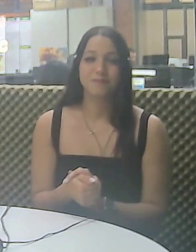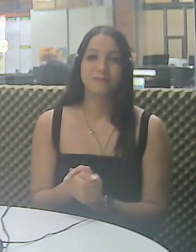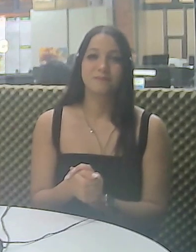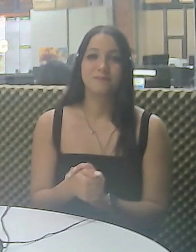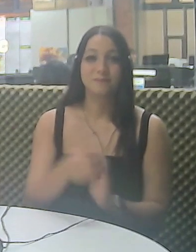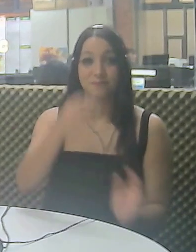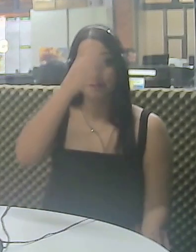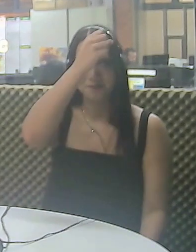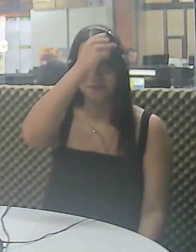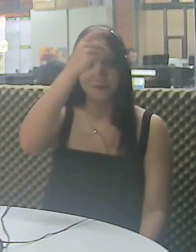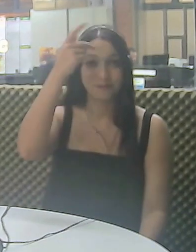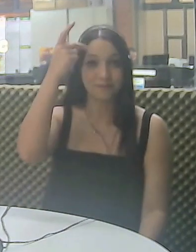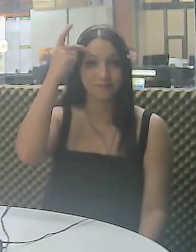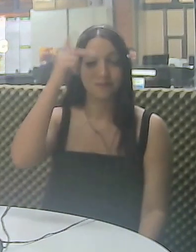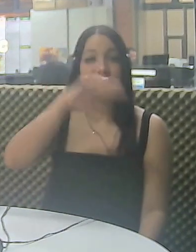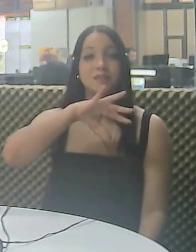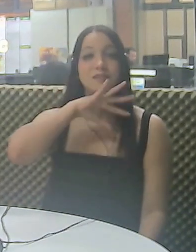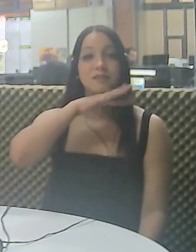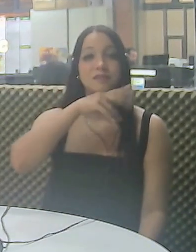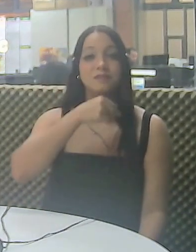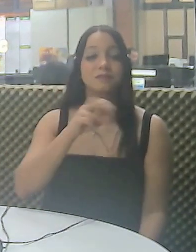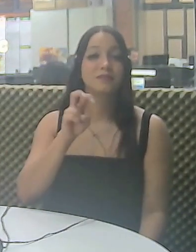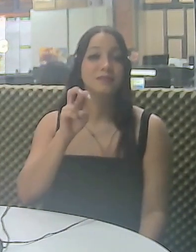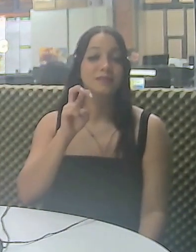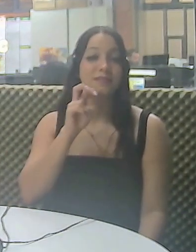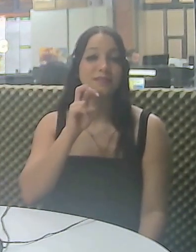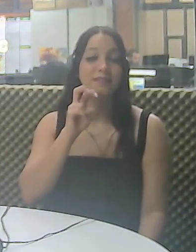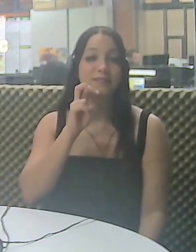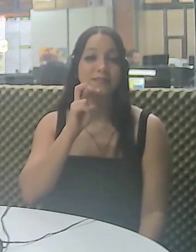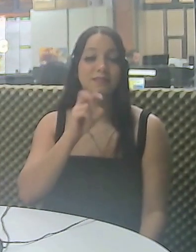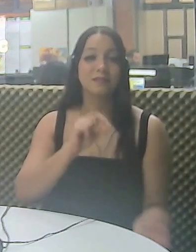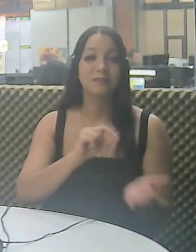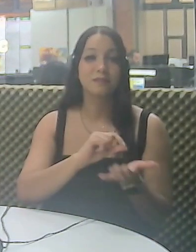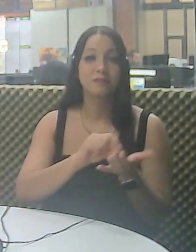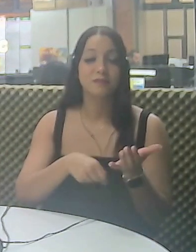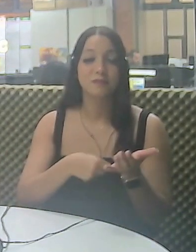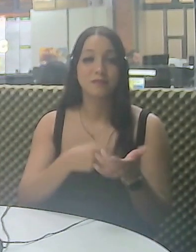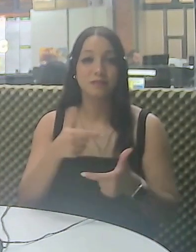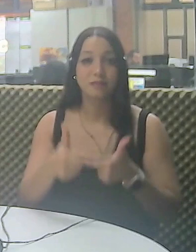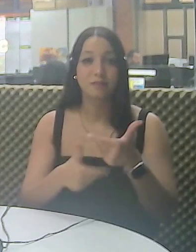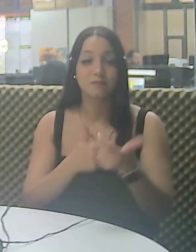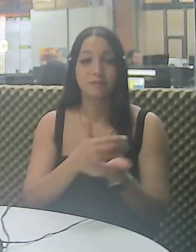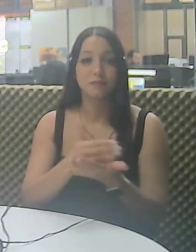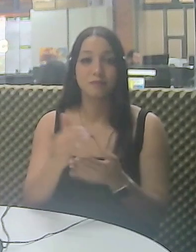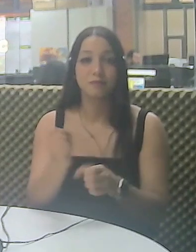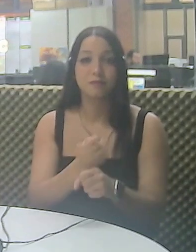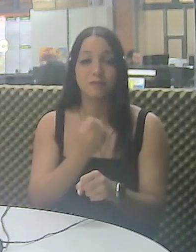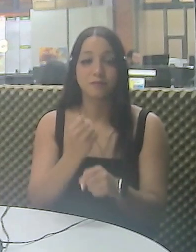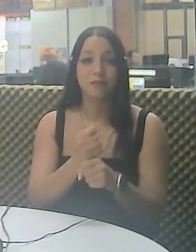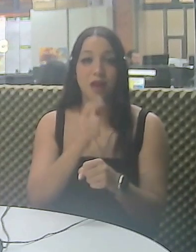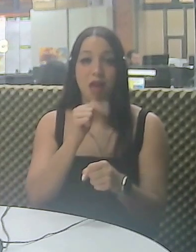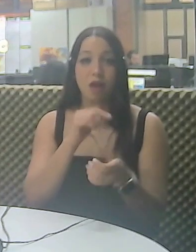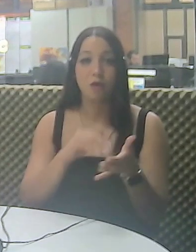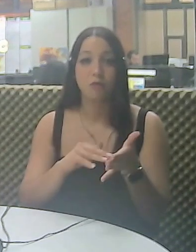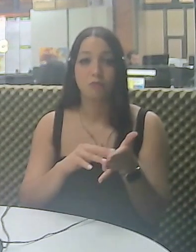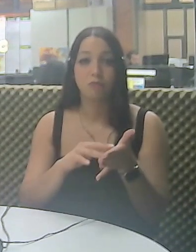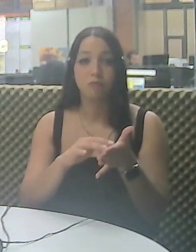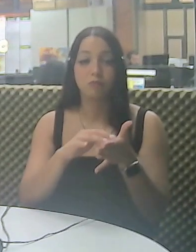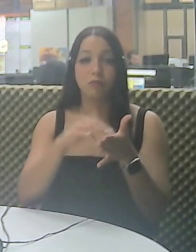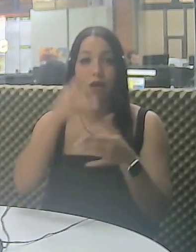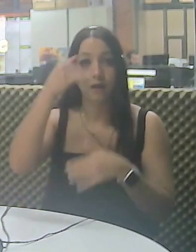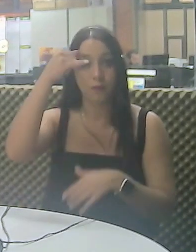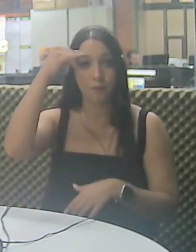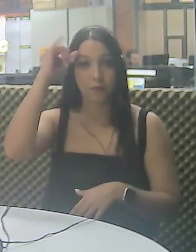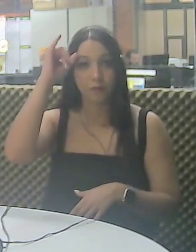O prefeito Adelmo Leão assinou nesta quinta-feira a ordem de serviço para a construção da represa do Camaro. A obra, estruturada dentro